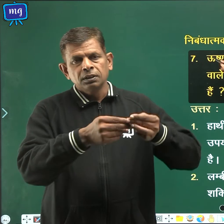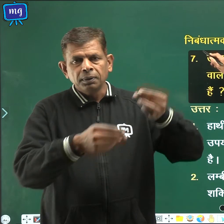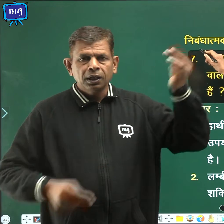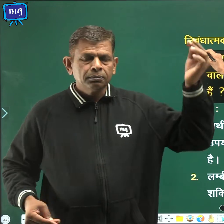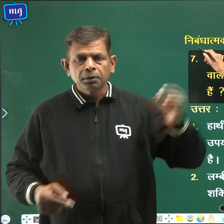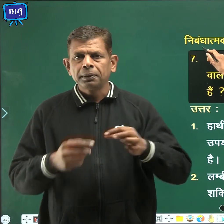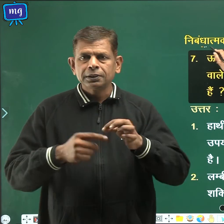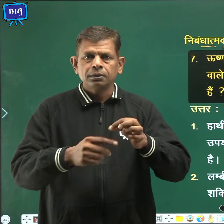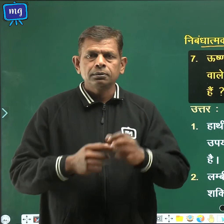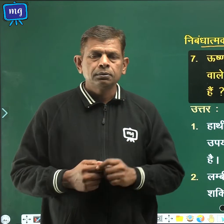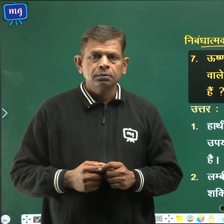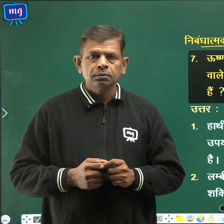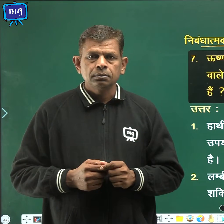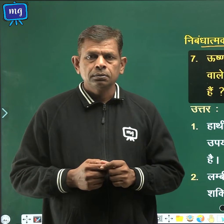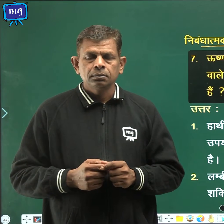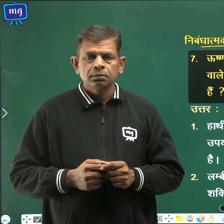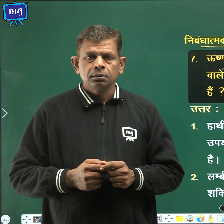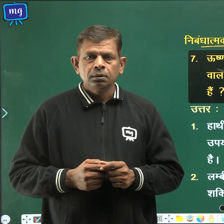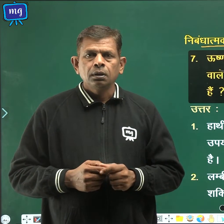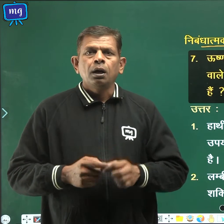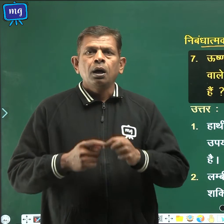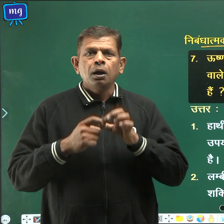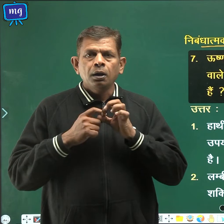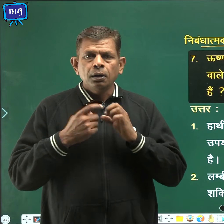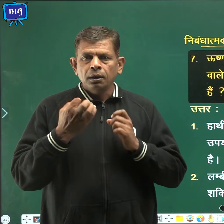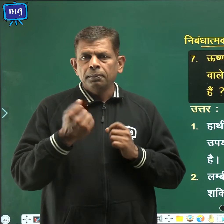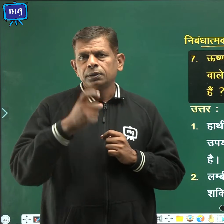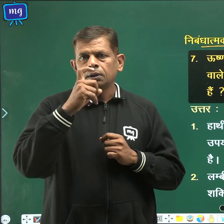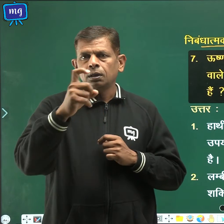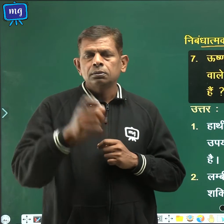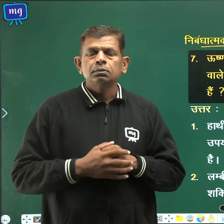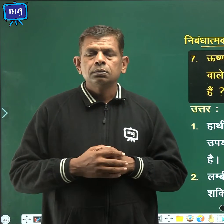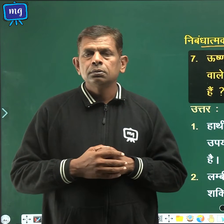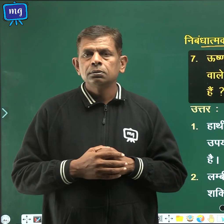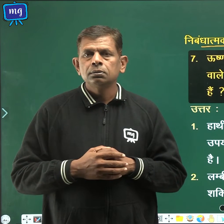निबंधात्मक प्रश्न नंबर 7,